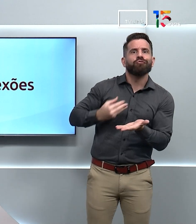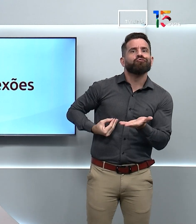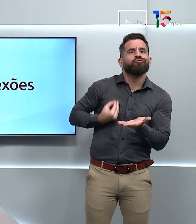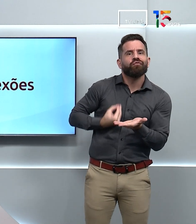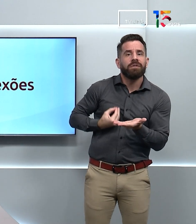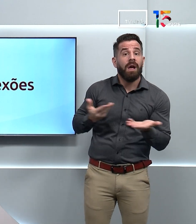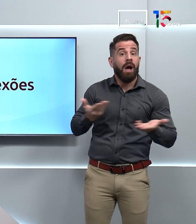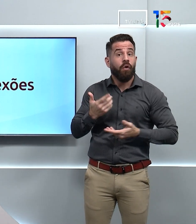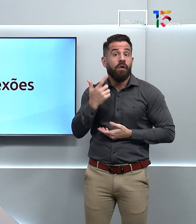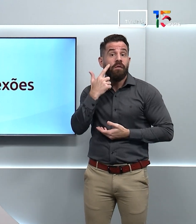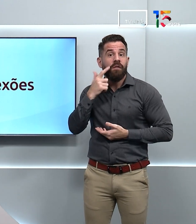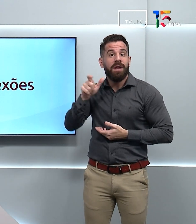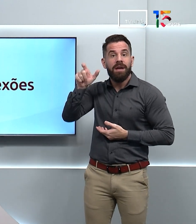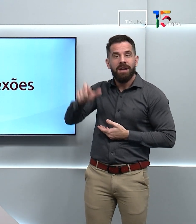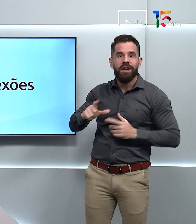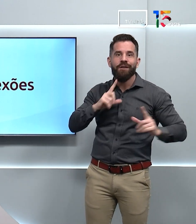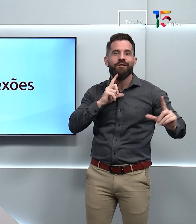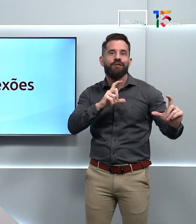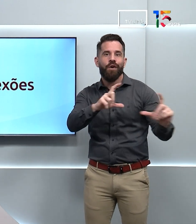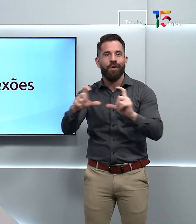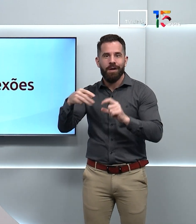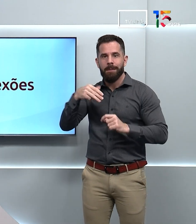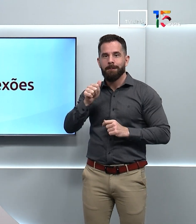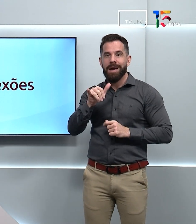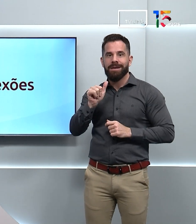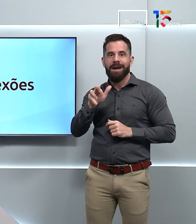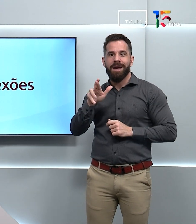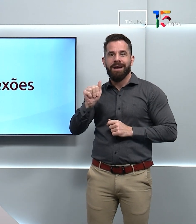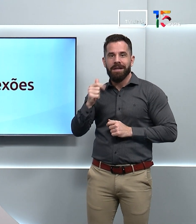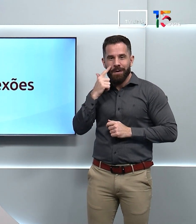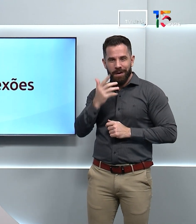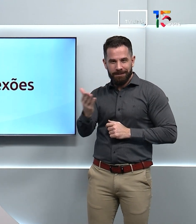da história da fotógrafa Maiara Varalho.